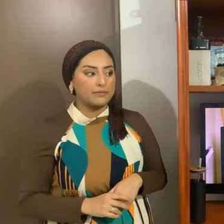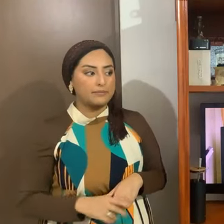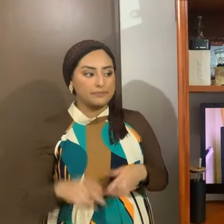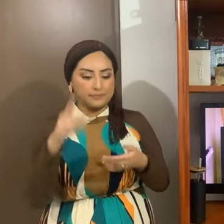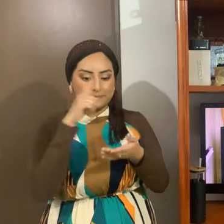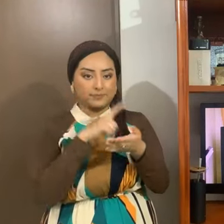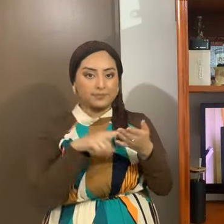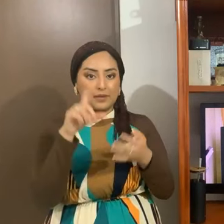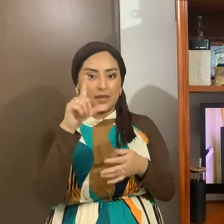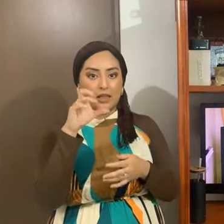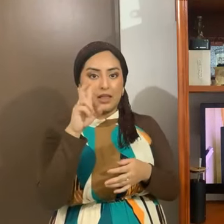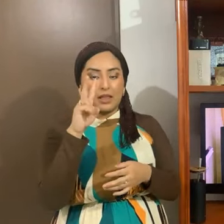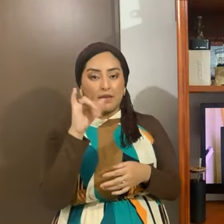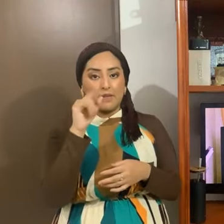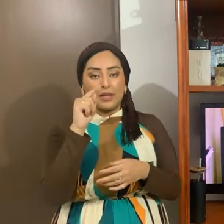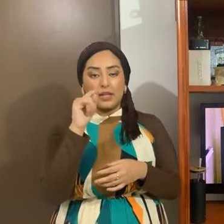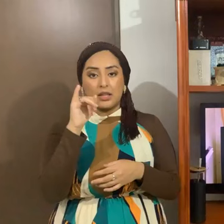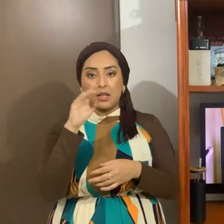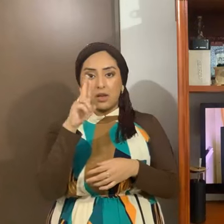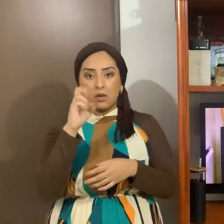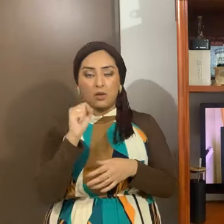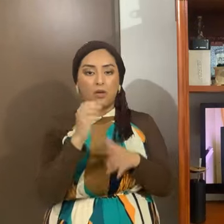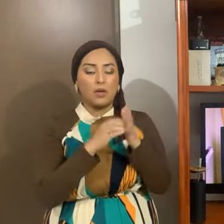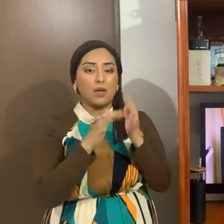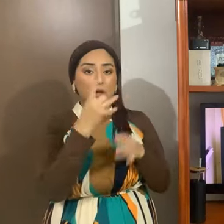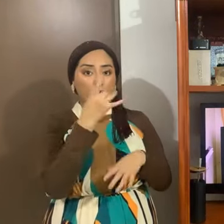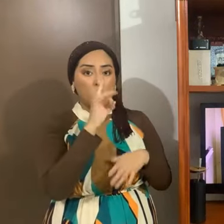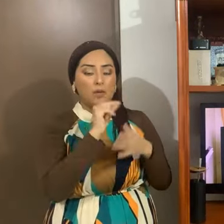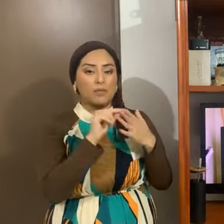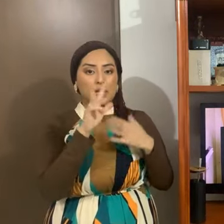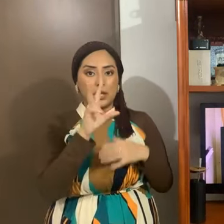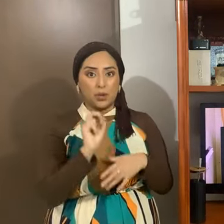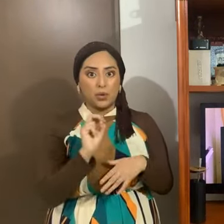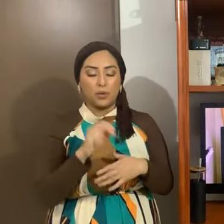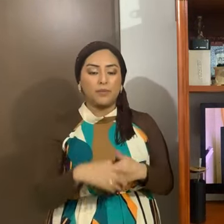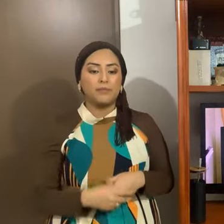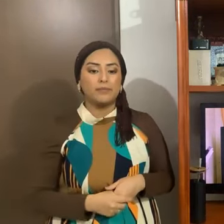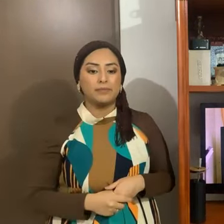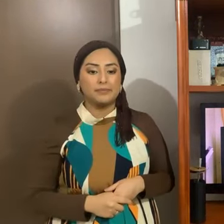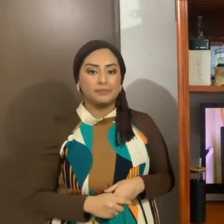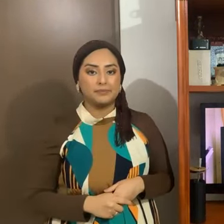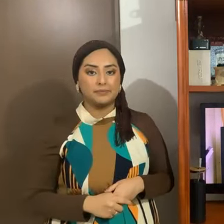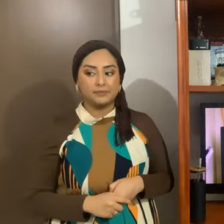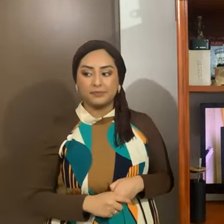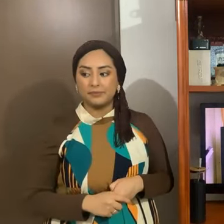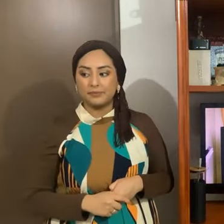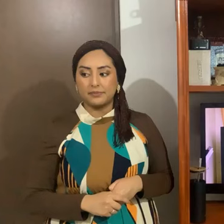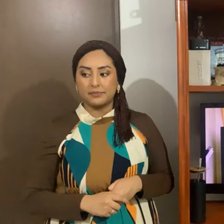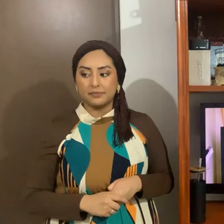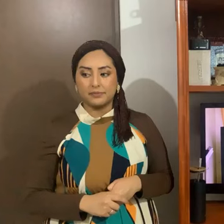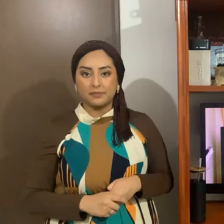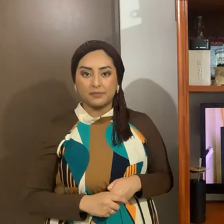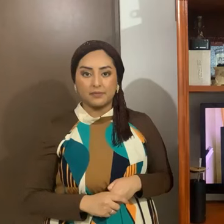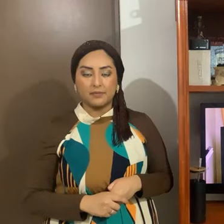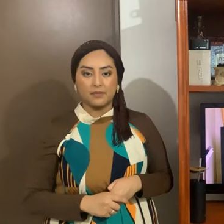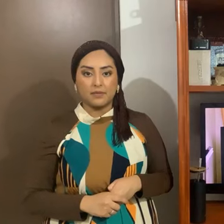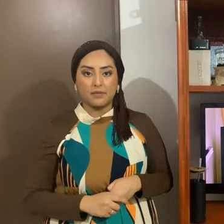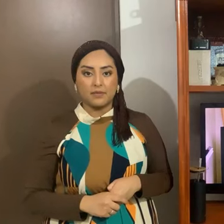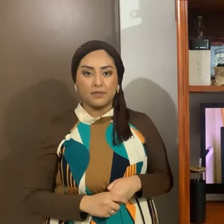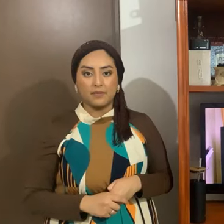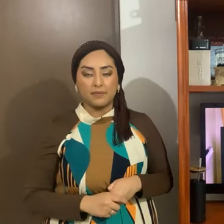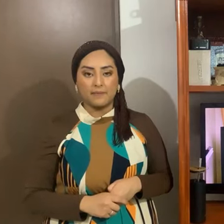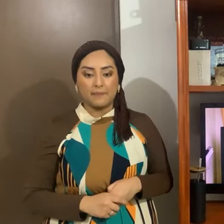Levítico 18, hacia atrás, en el verso 30, Levítico 18, en el verso 30, vamos para